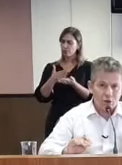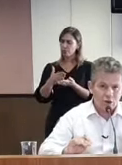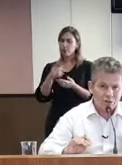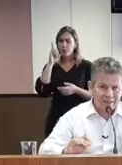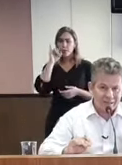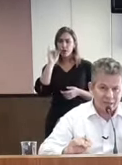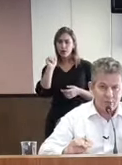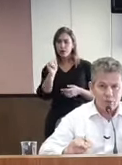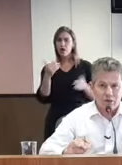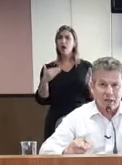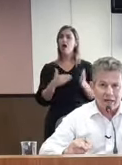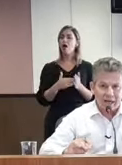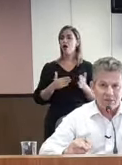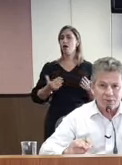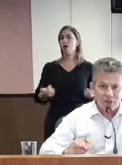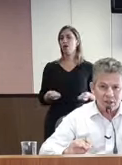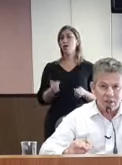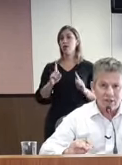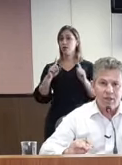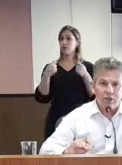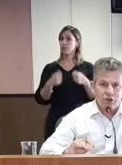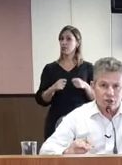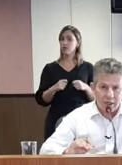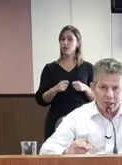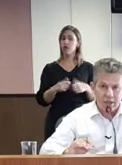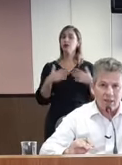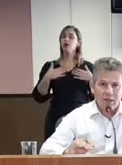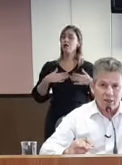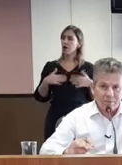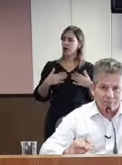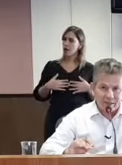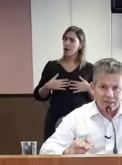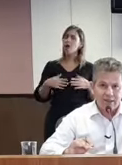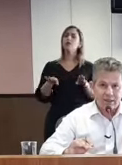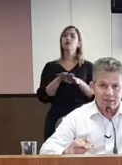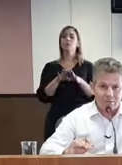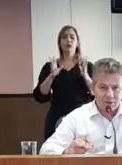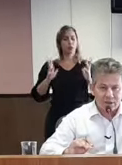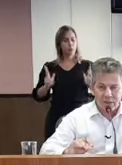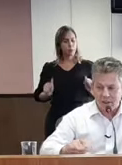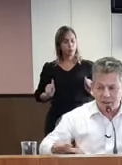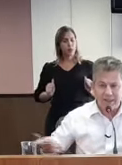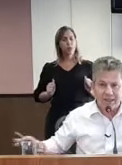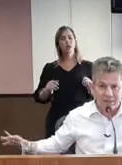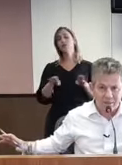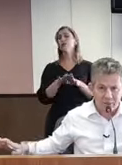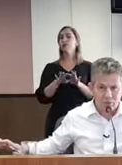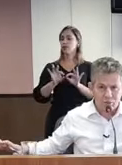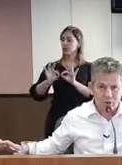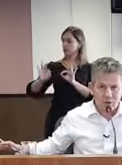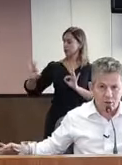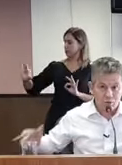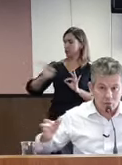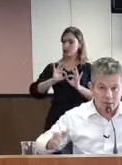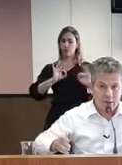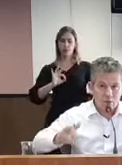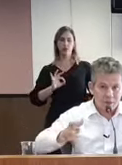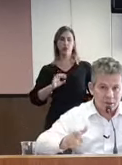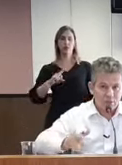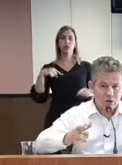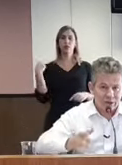Desde que nós mantenhamos as medidas de higiene, de limpeza, de asepsia e de distanciamento. Então,